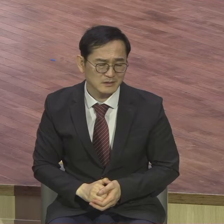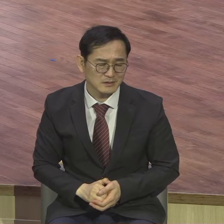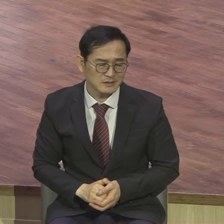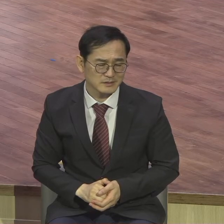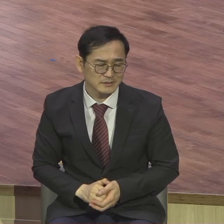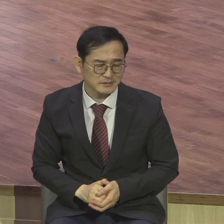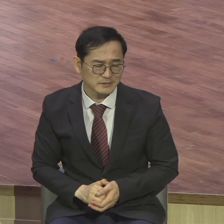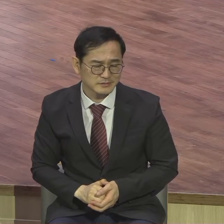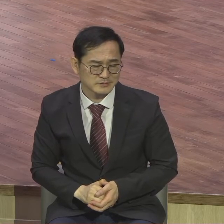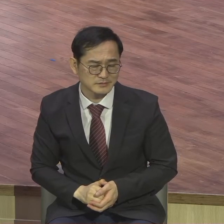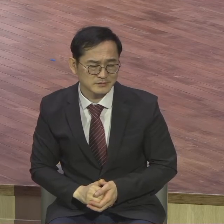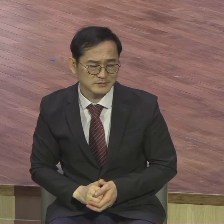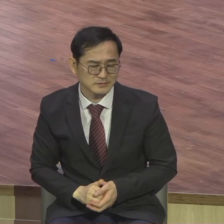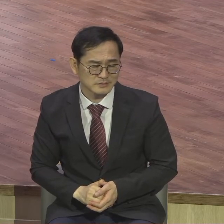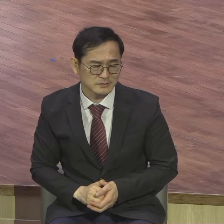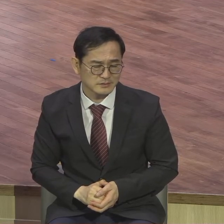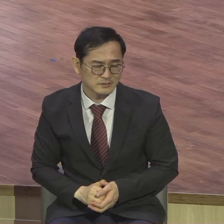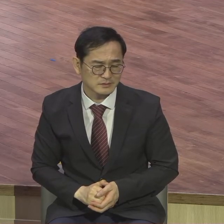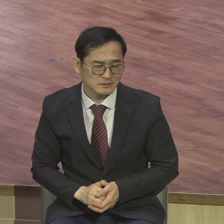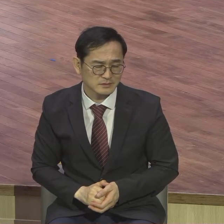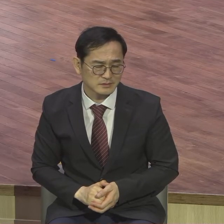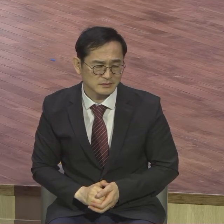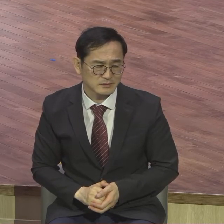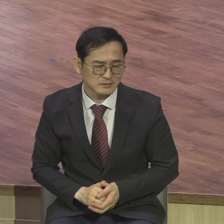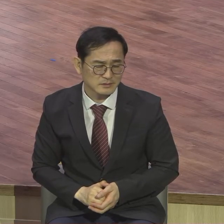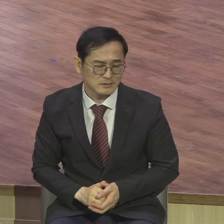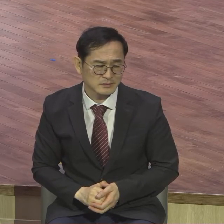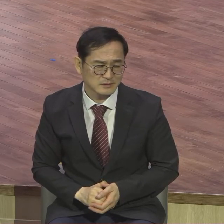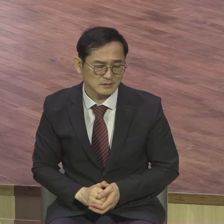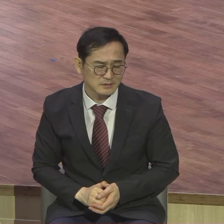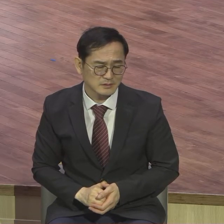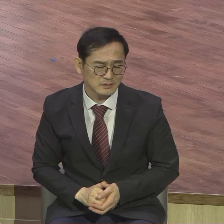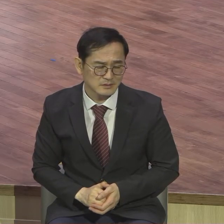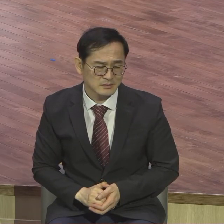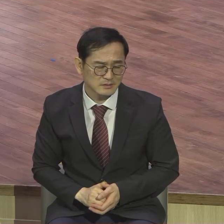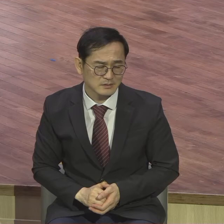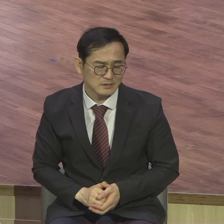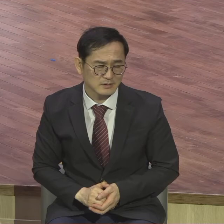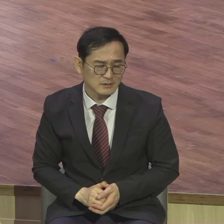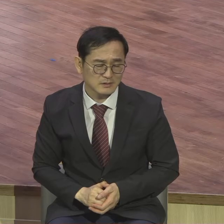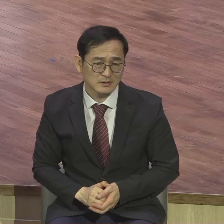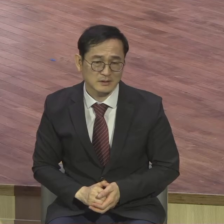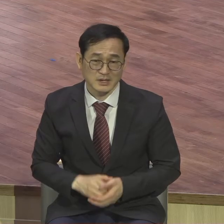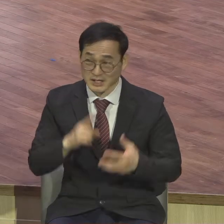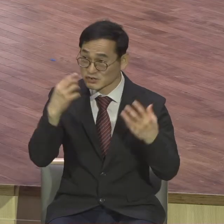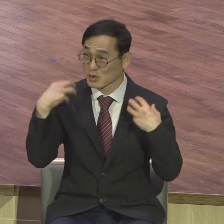교회를. 그런데 속으로 우리 교회는 더 잘 되는데.